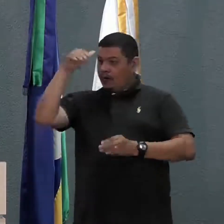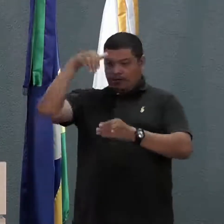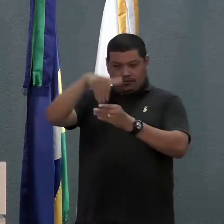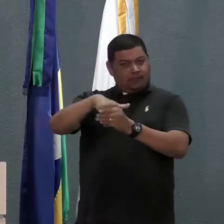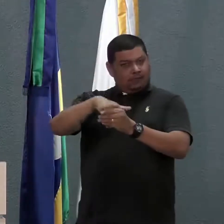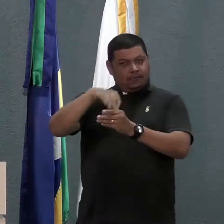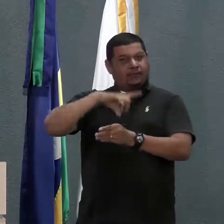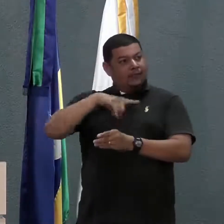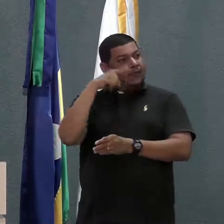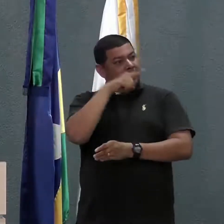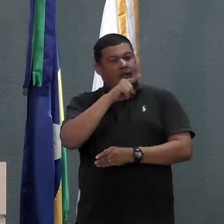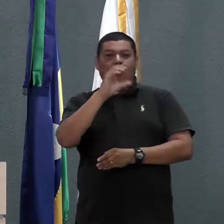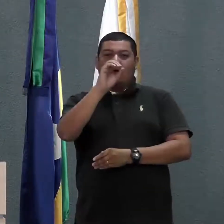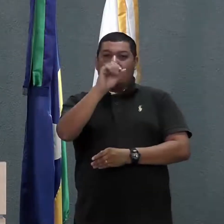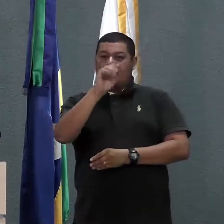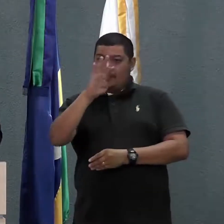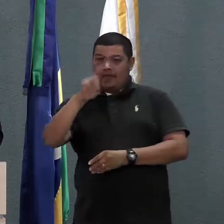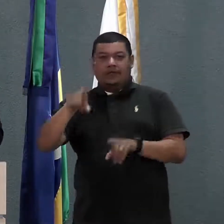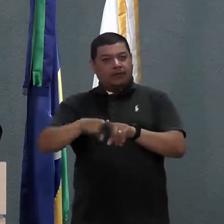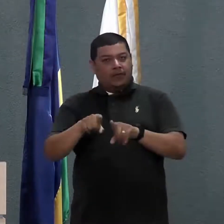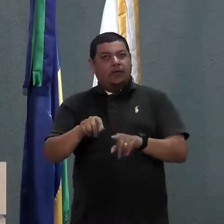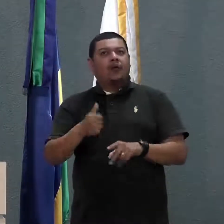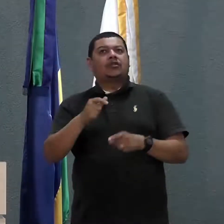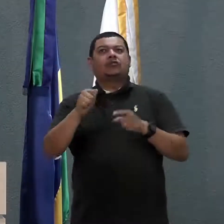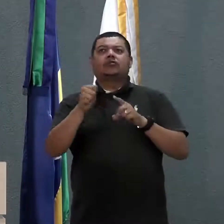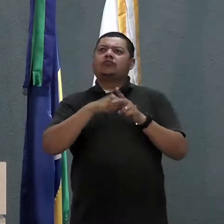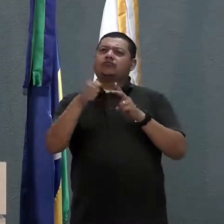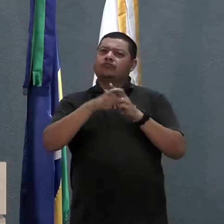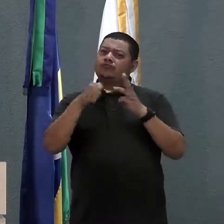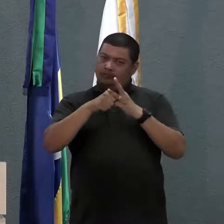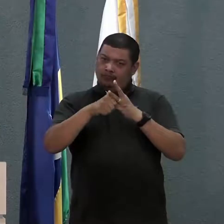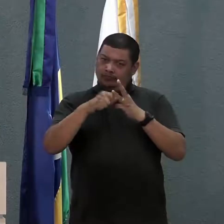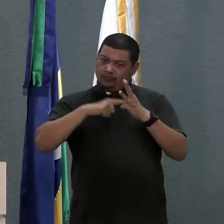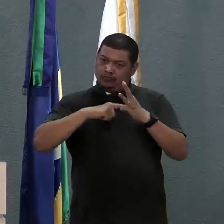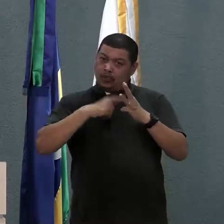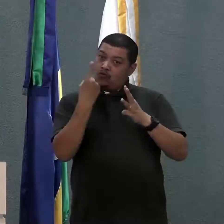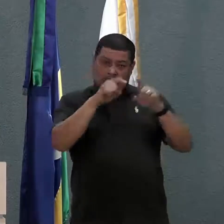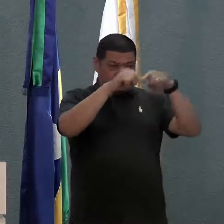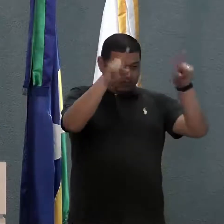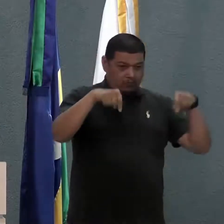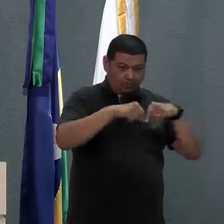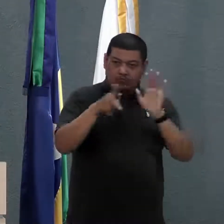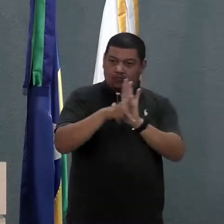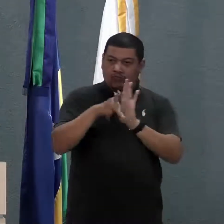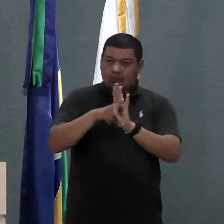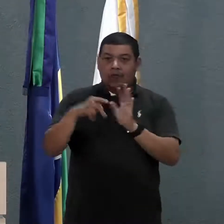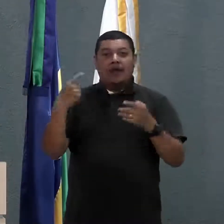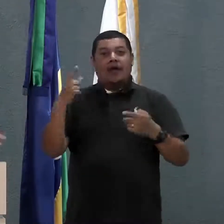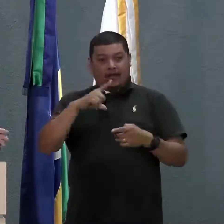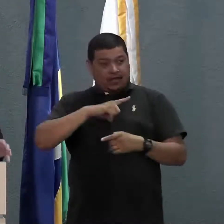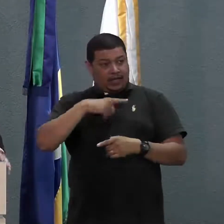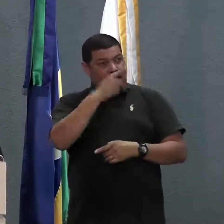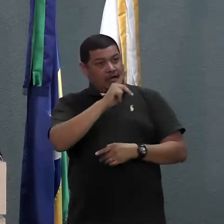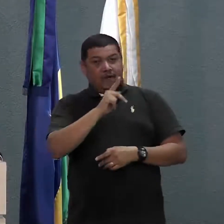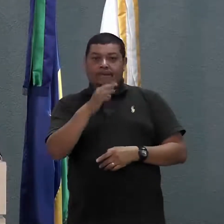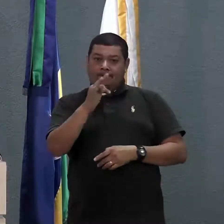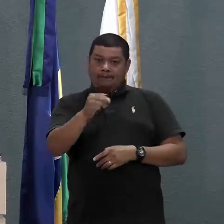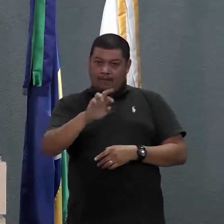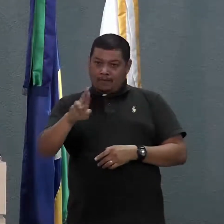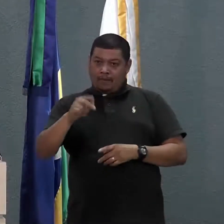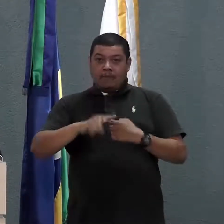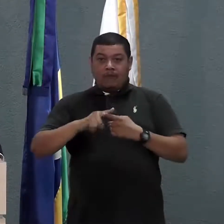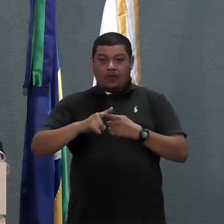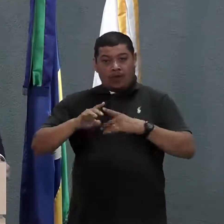funcionando na OAB, já tem quase 3 meses que a OAB cedeu uma das suas salas para funcionamento do TRE, enquanto eles fazem a reforma